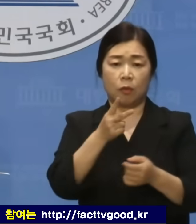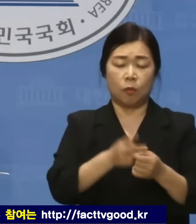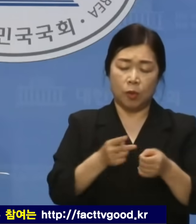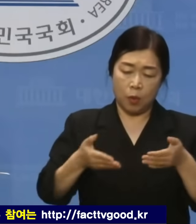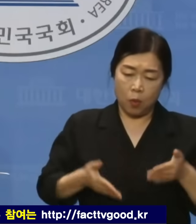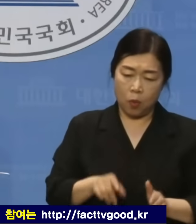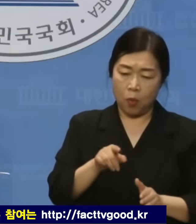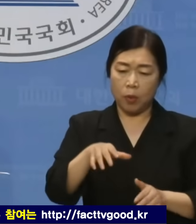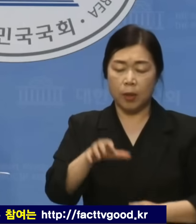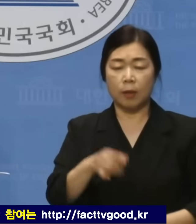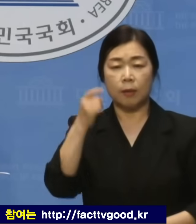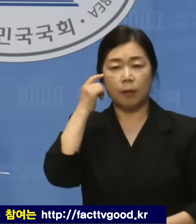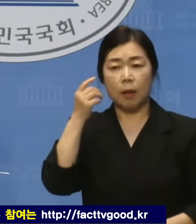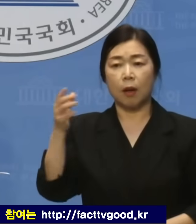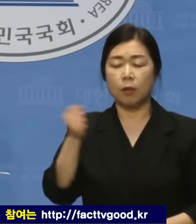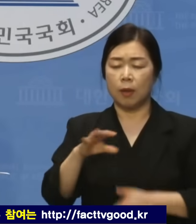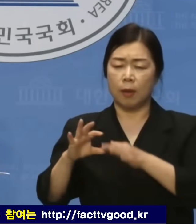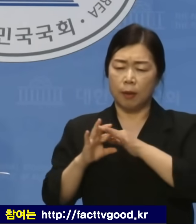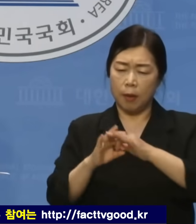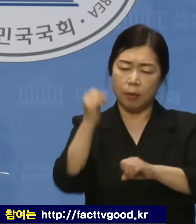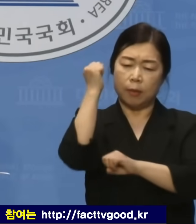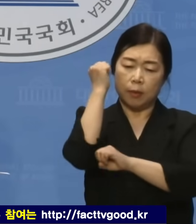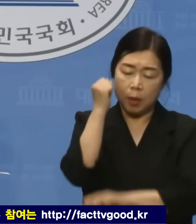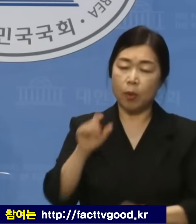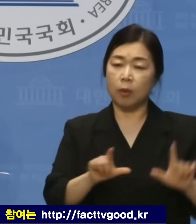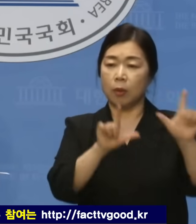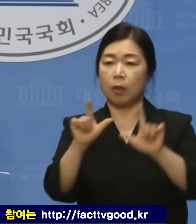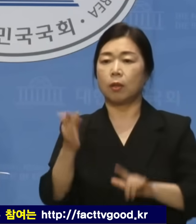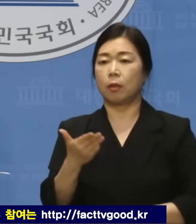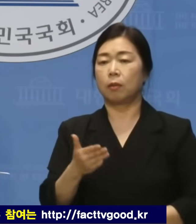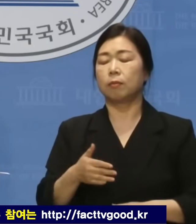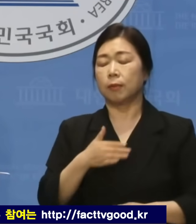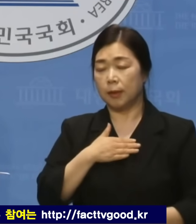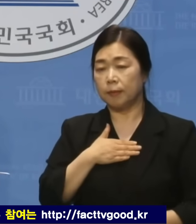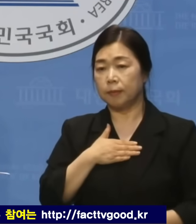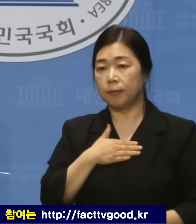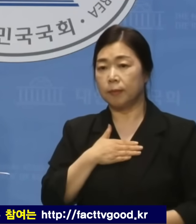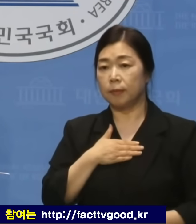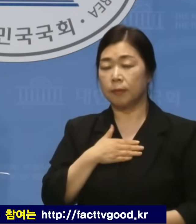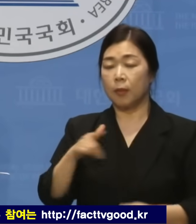여기고 이곳에서 계속 살아갈 저 진교훈이